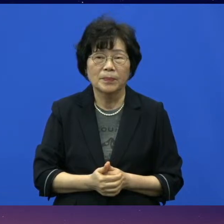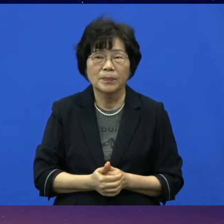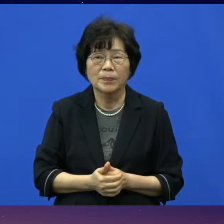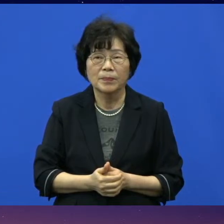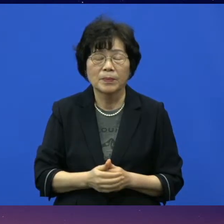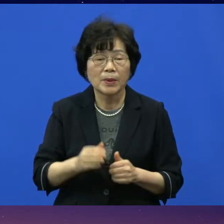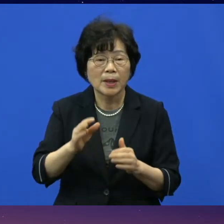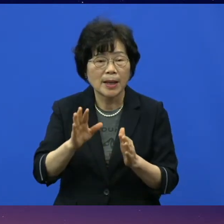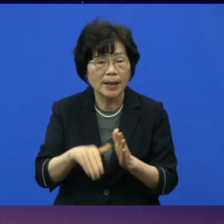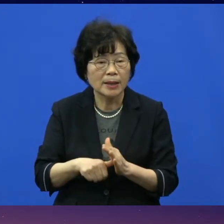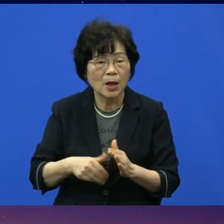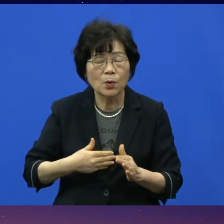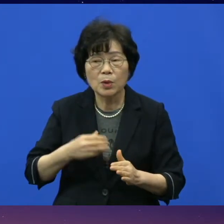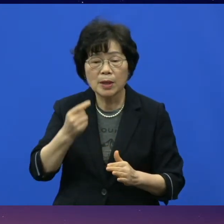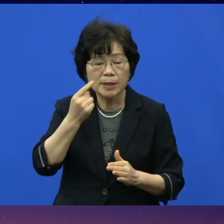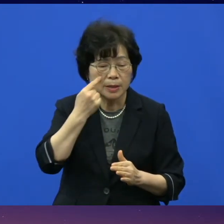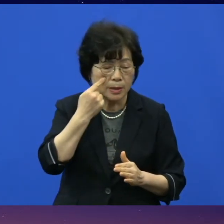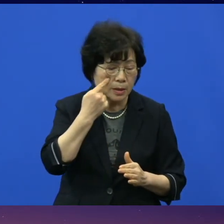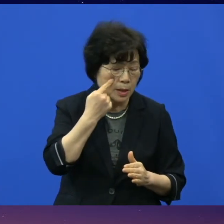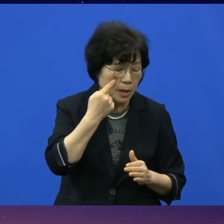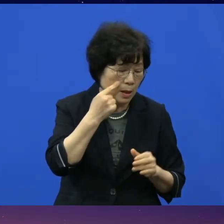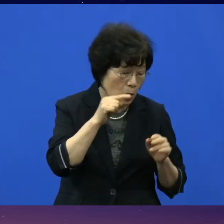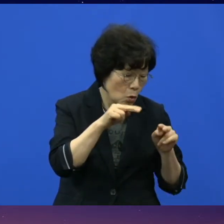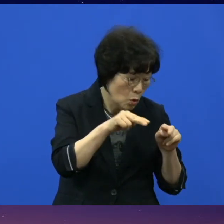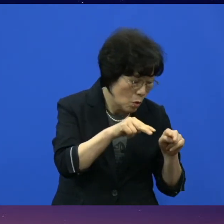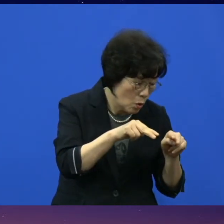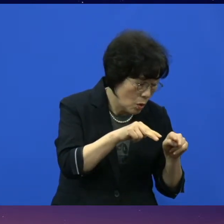그때 우리의 시선이 하나님께로 향하는 것이네.